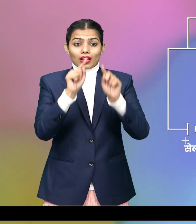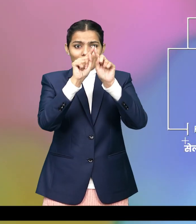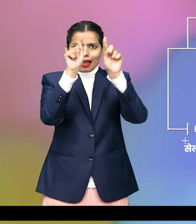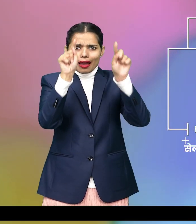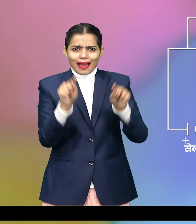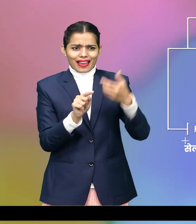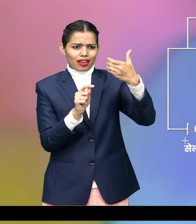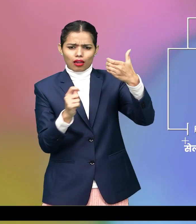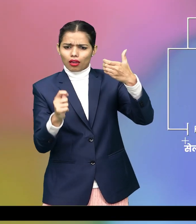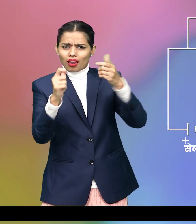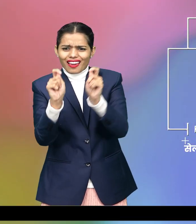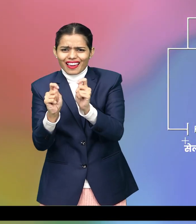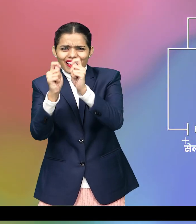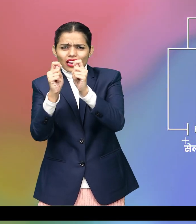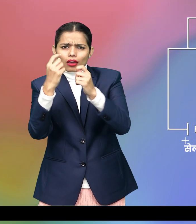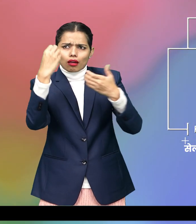वाहक,